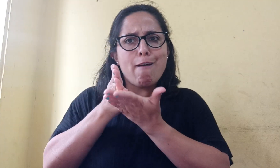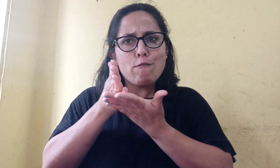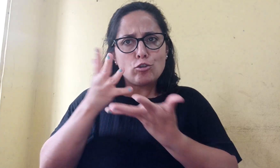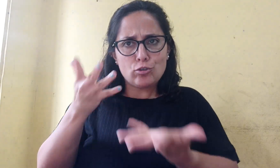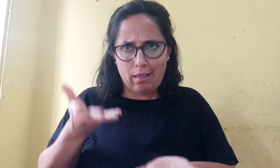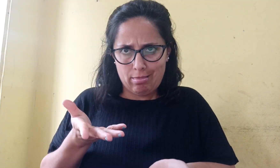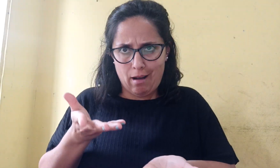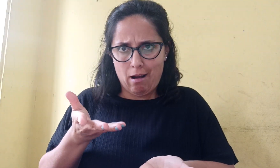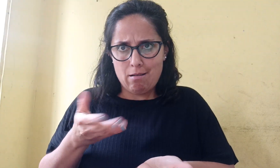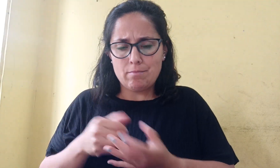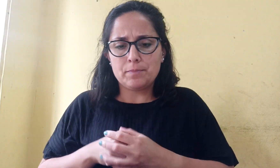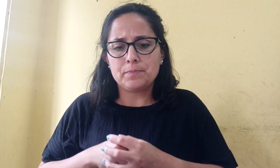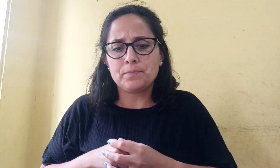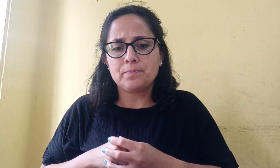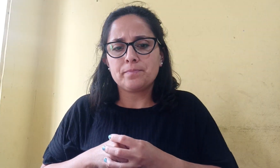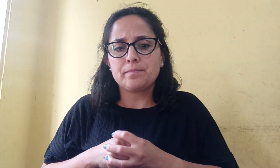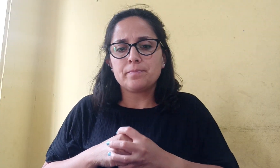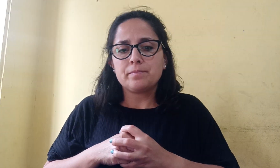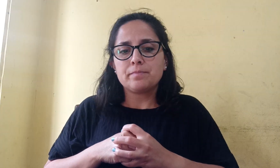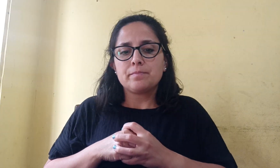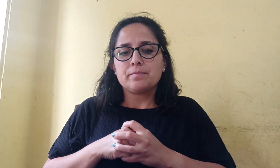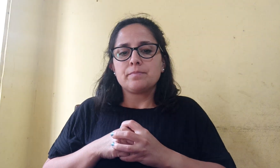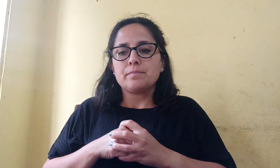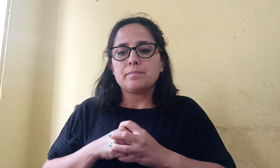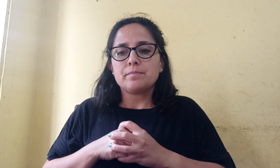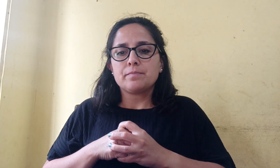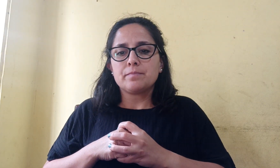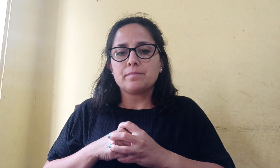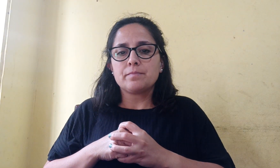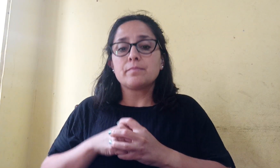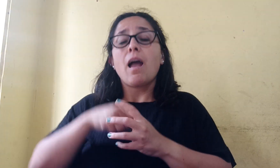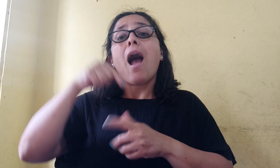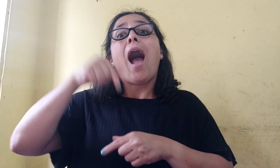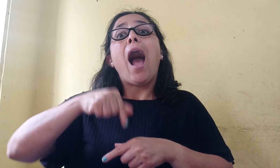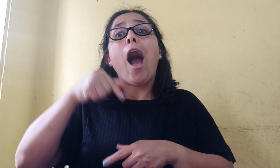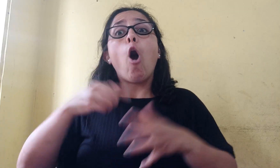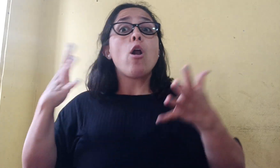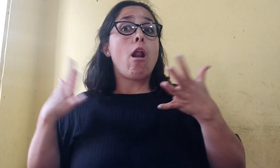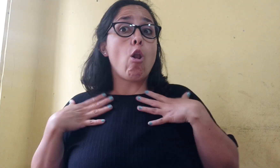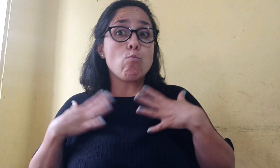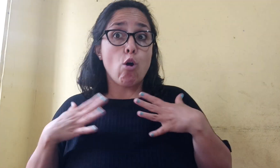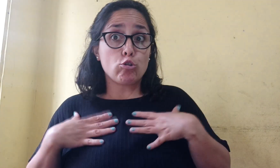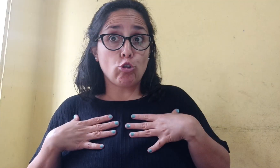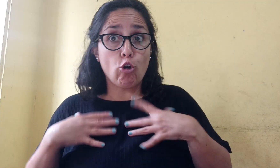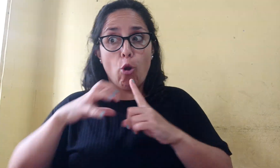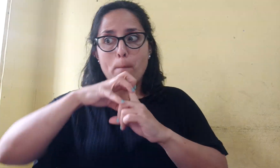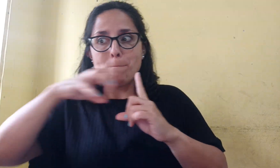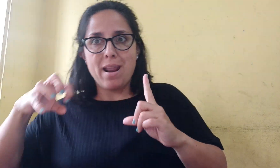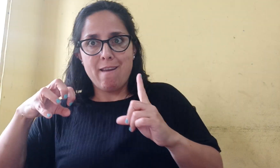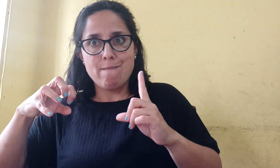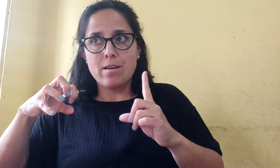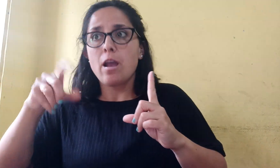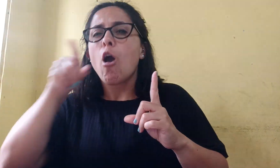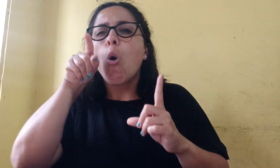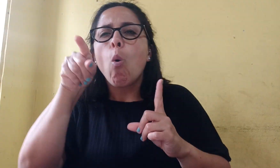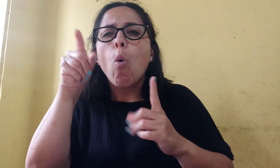la porción motora del sistema nervioso periférico, que está representado en naranja, con